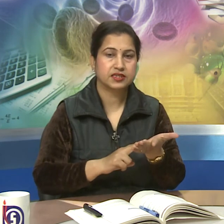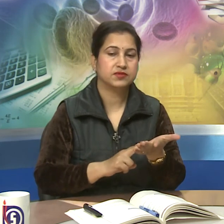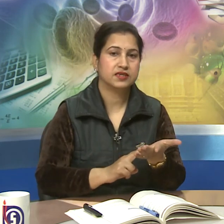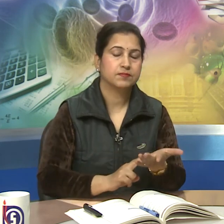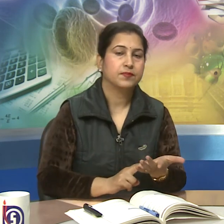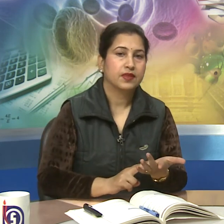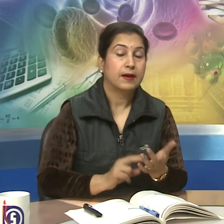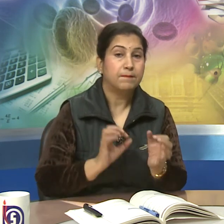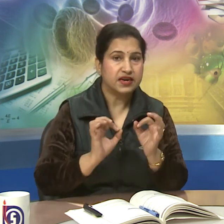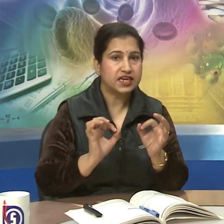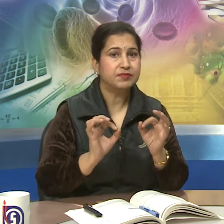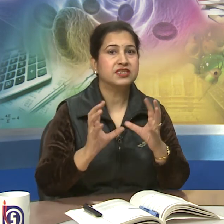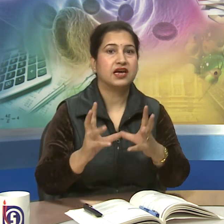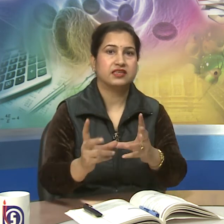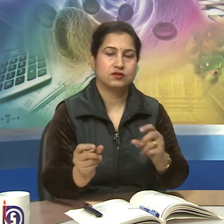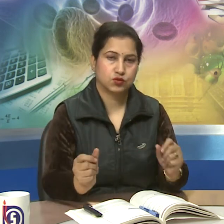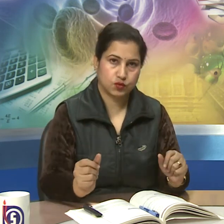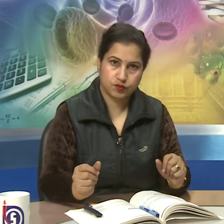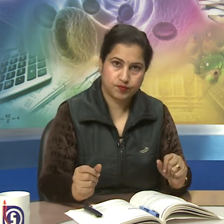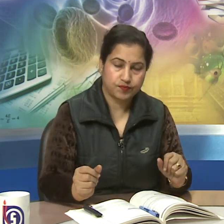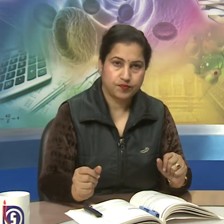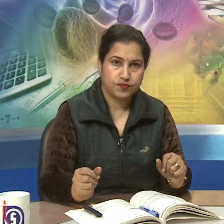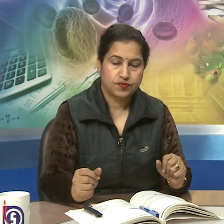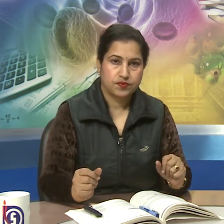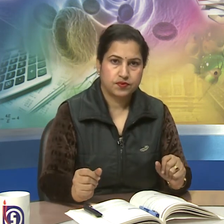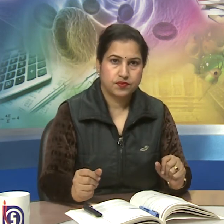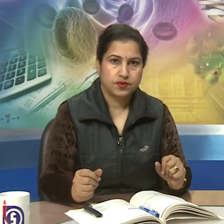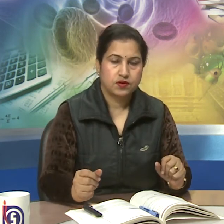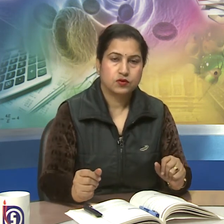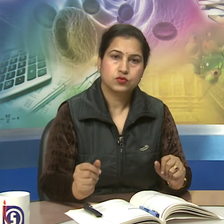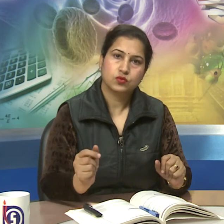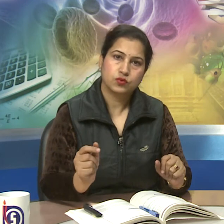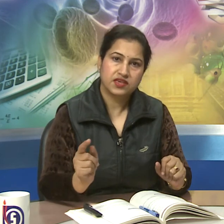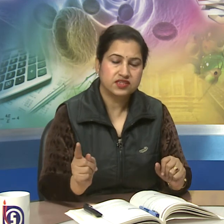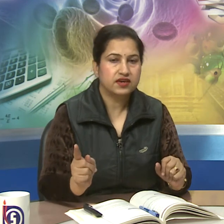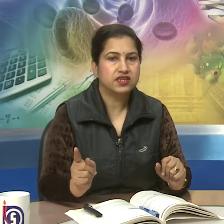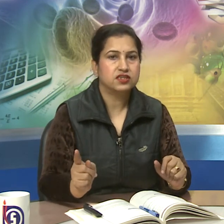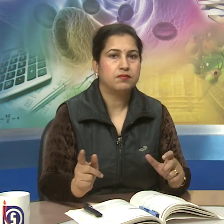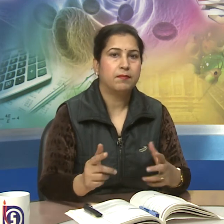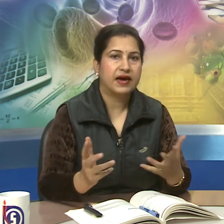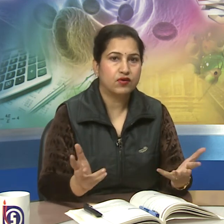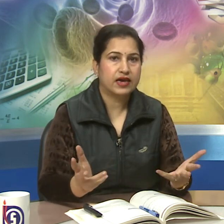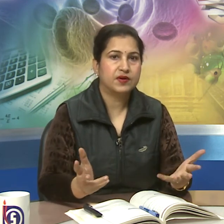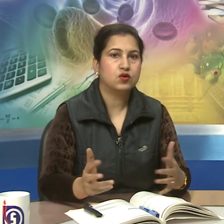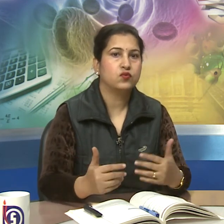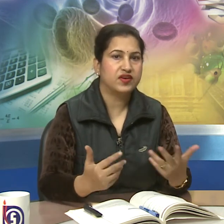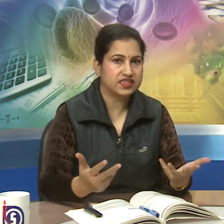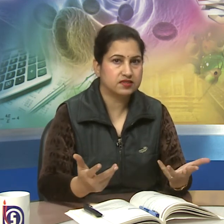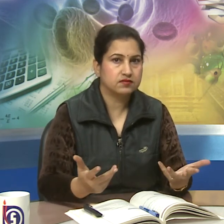समझा भट्टी में जला देना उसको है तो इन्फॉर्मेशन बायोकेमिकल वेस्ट